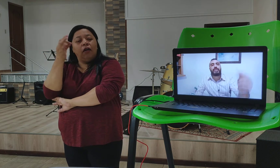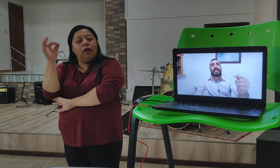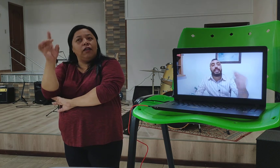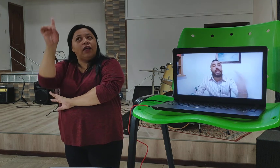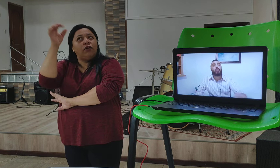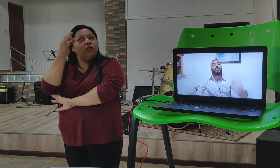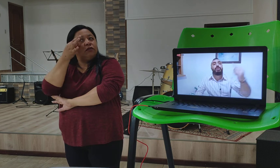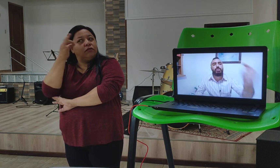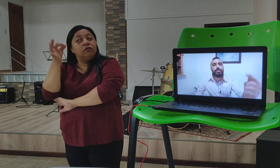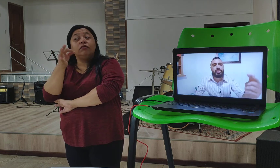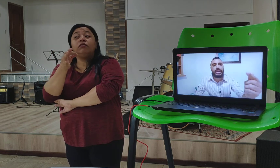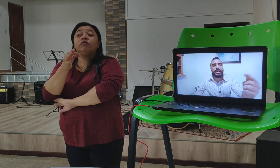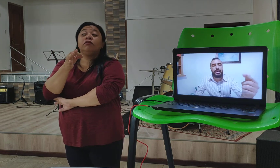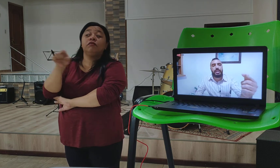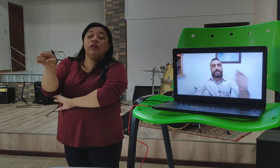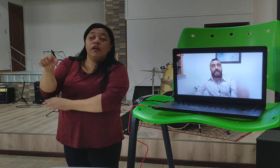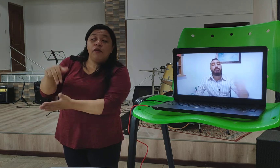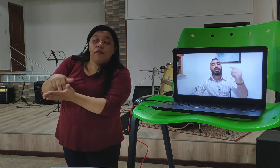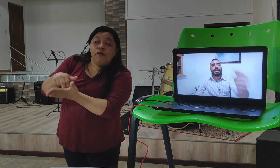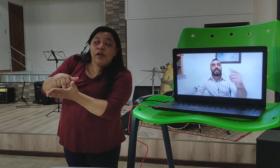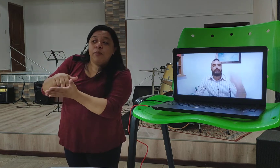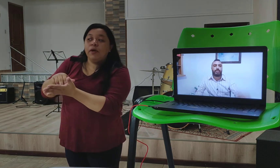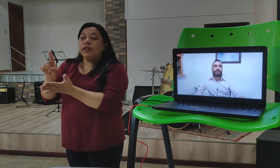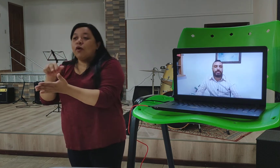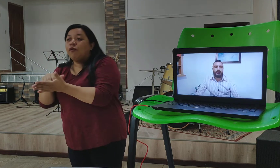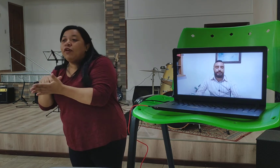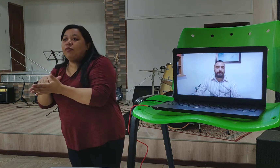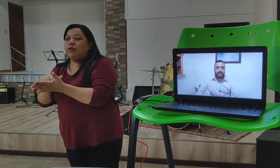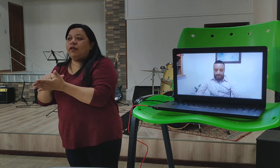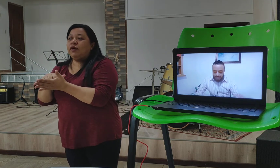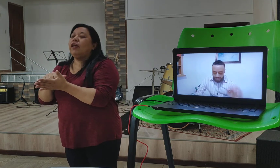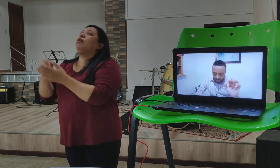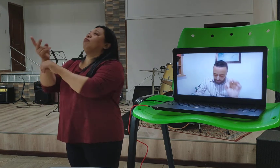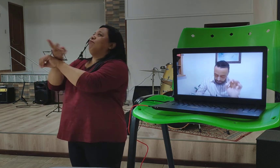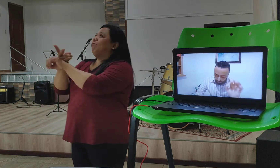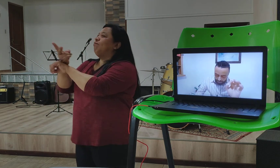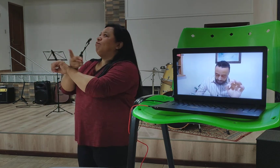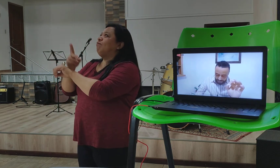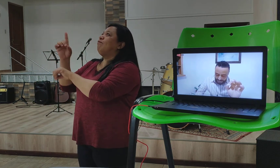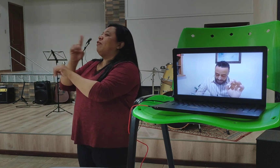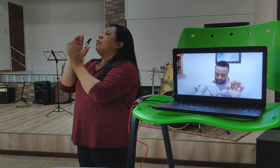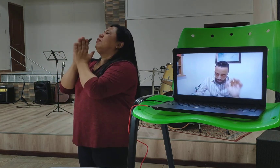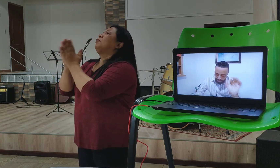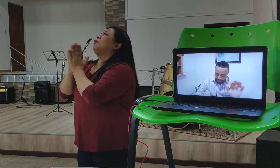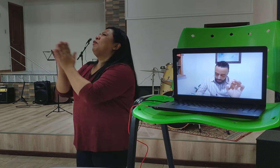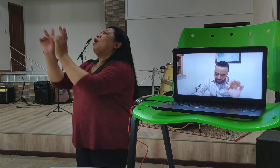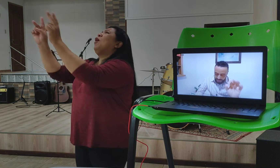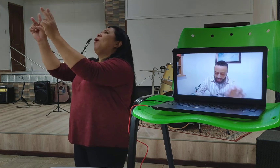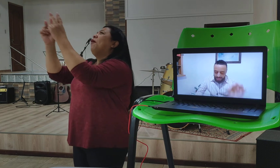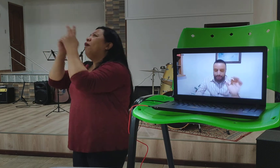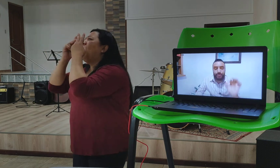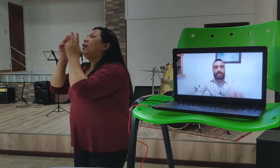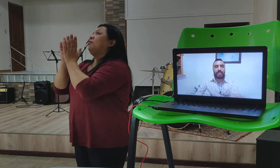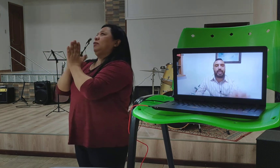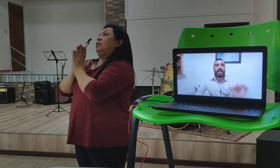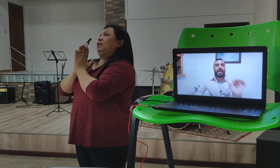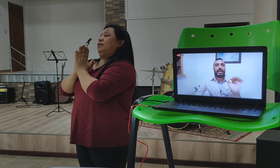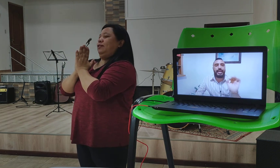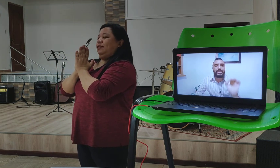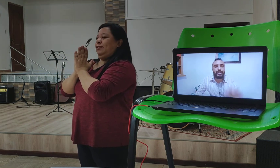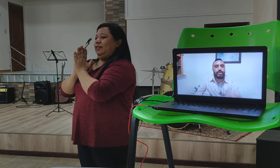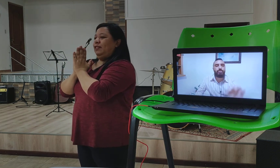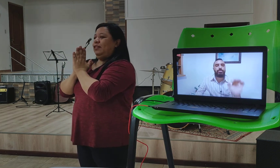quem buscaria, quando buscaria, se ele buscaria o Senhor. E se isso for uma verdade, nós podemos dizer que